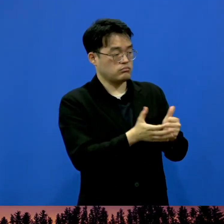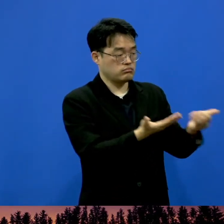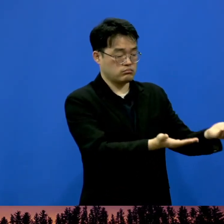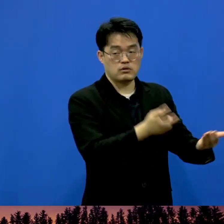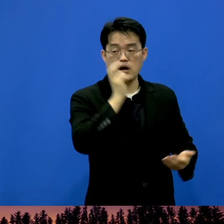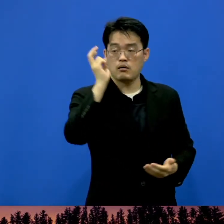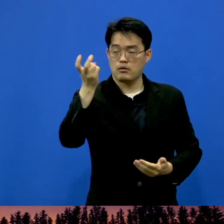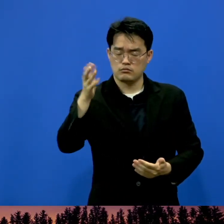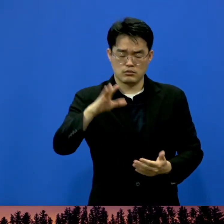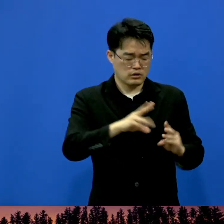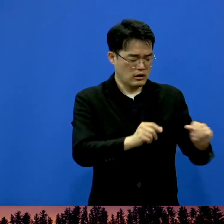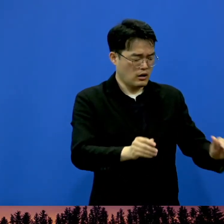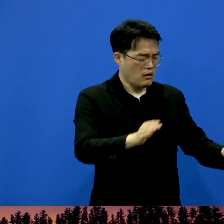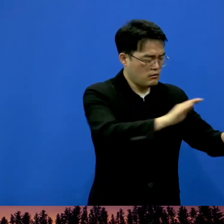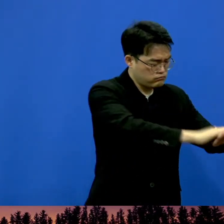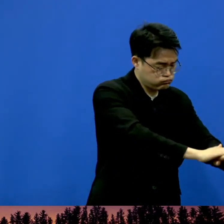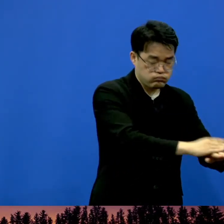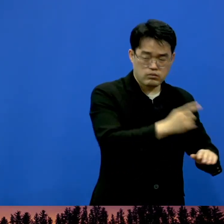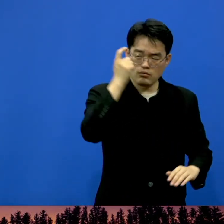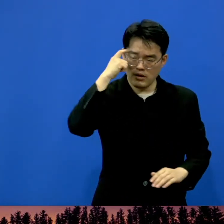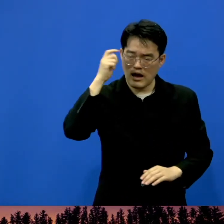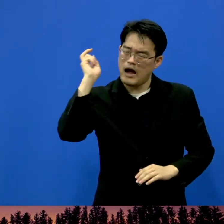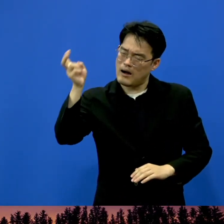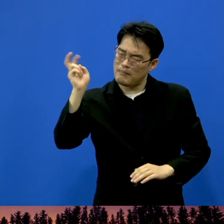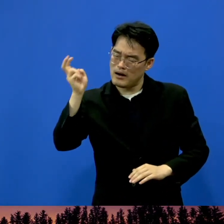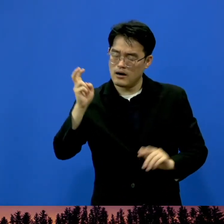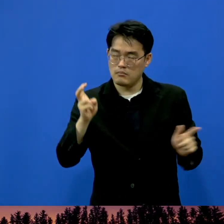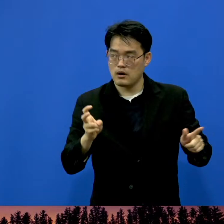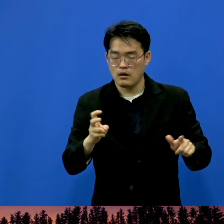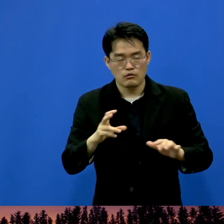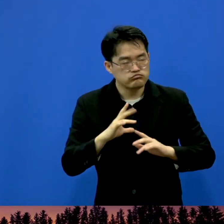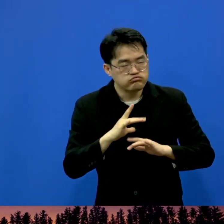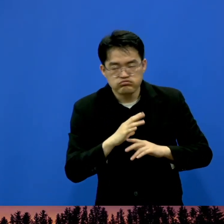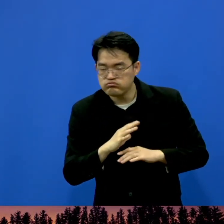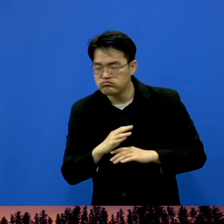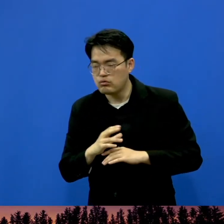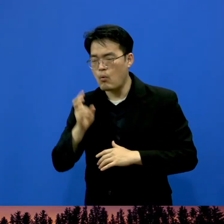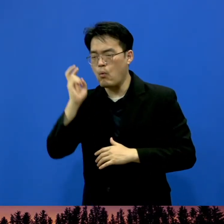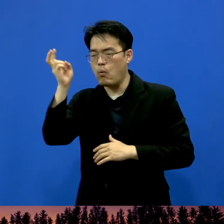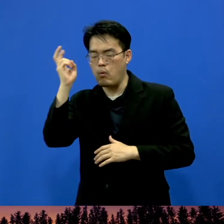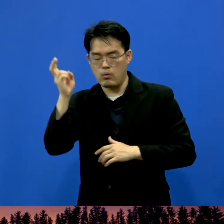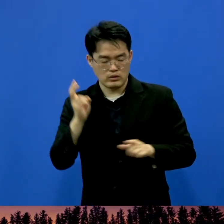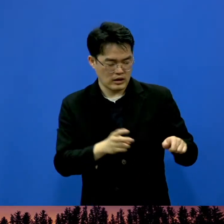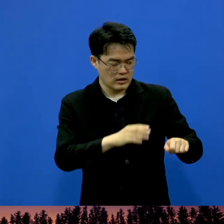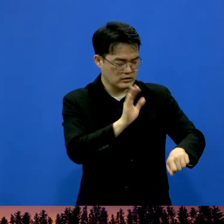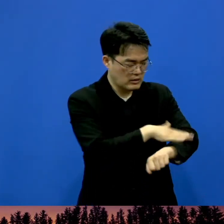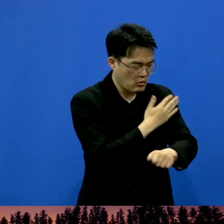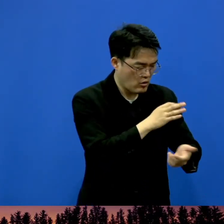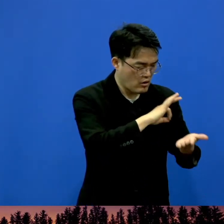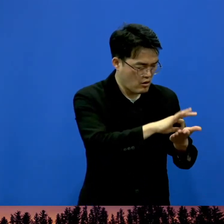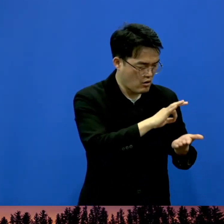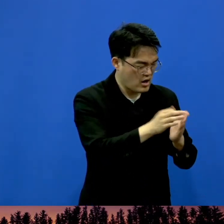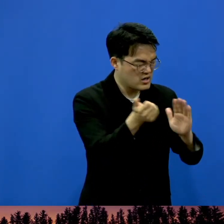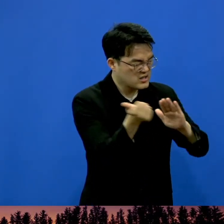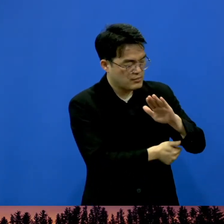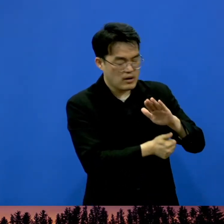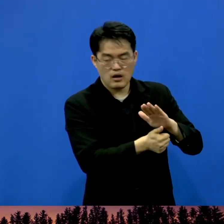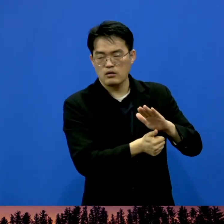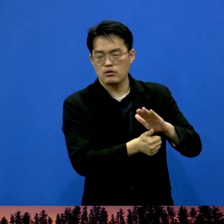여러 가지 요인이 있지만 두려움이 있었을 거예요. 두려움, 그죠? 내가 이걸 잘못하다가